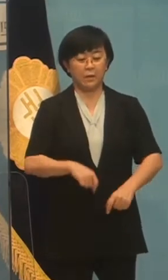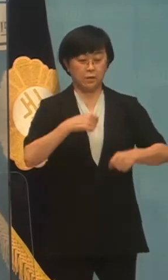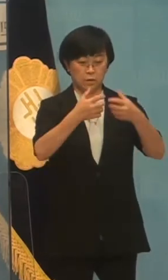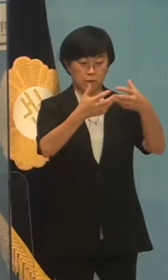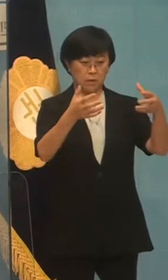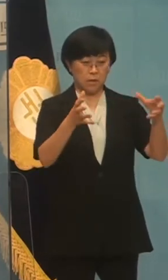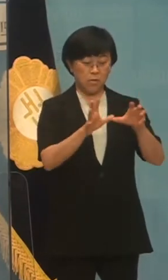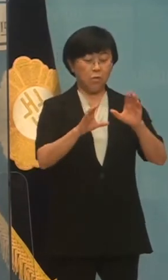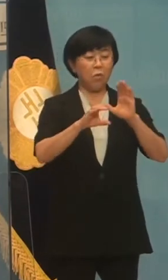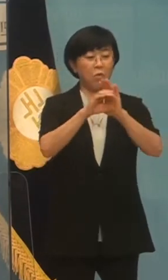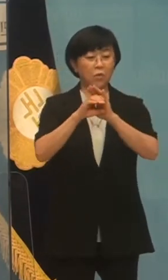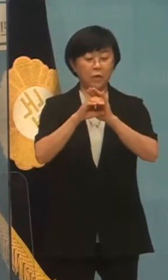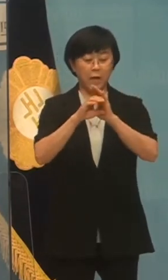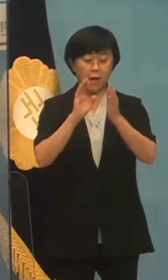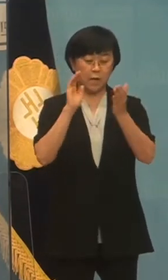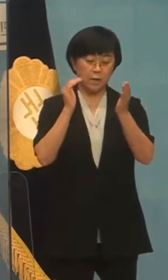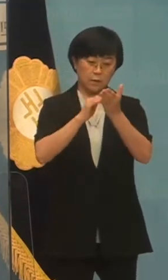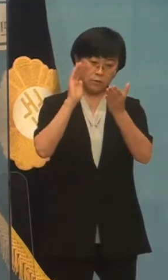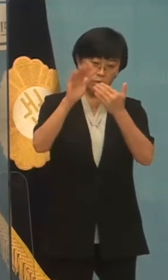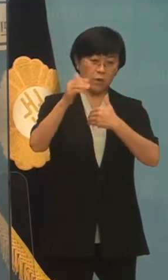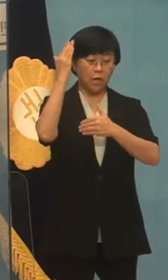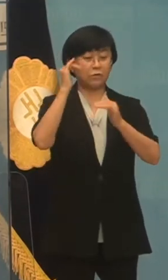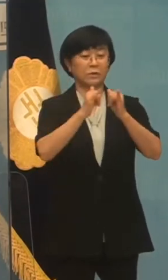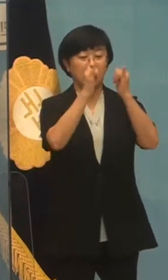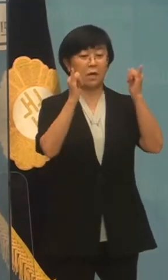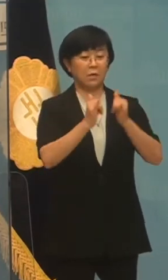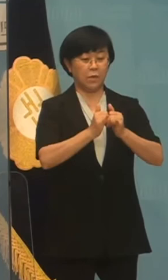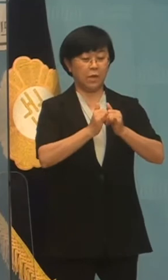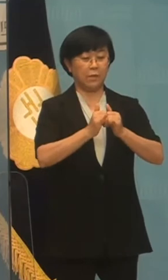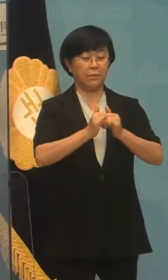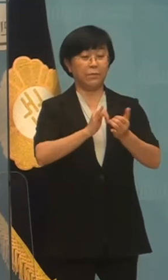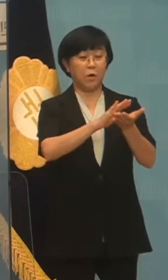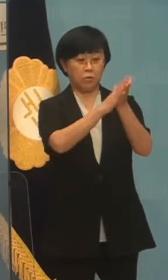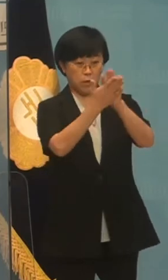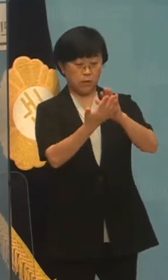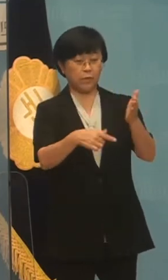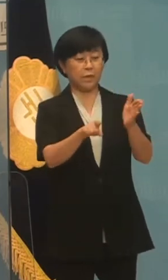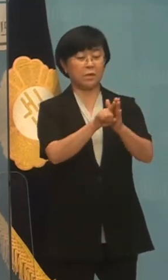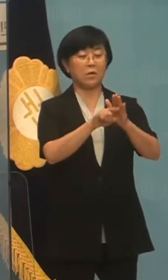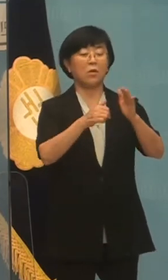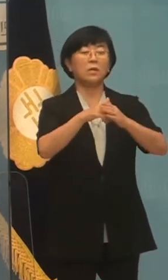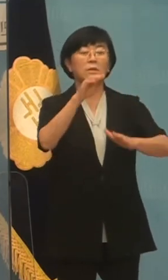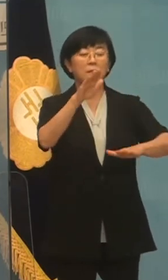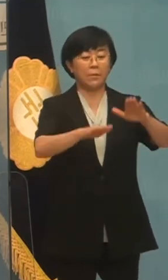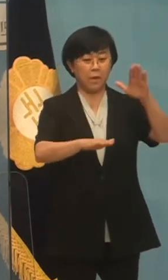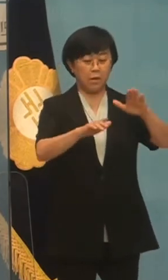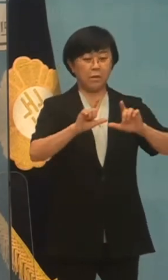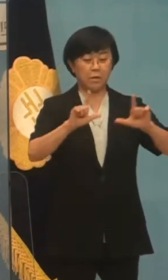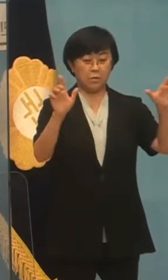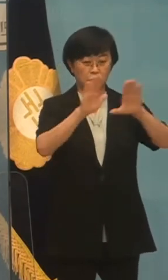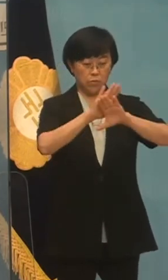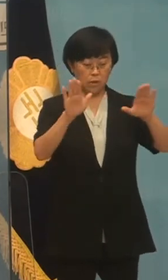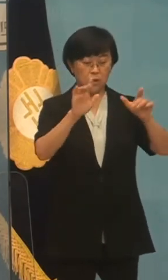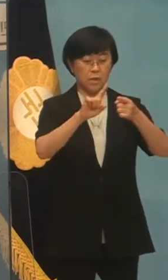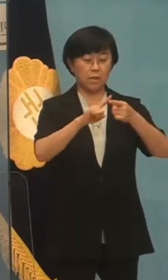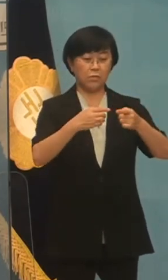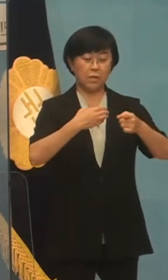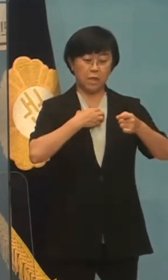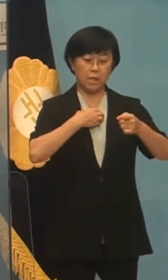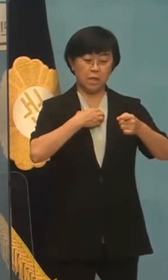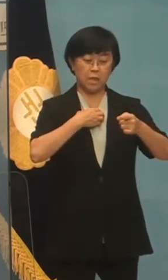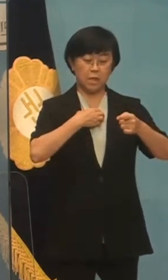정의당은 코로나 이후 한국 사회 대전환을 위해 불평등, 기후 위기, 차별